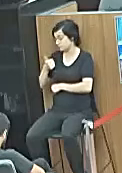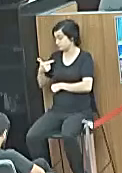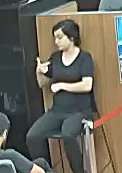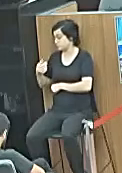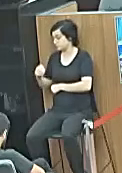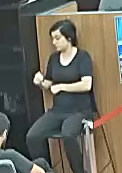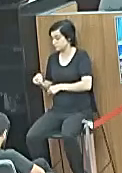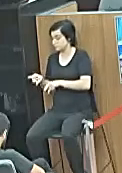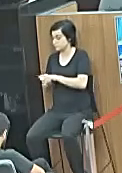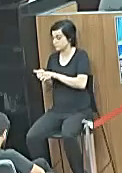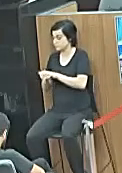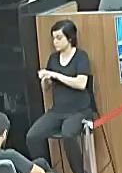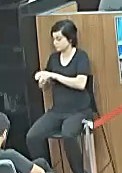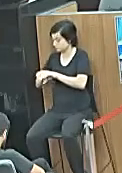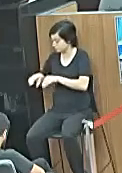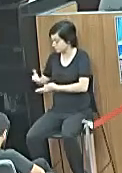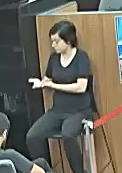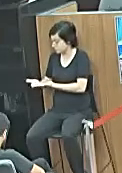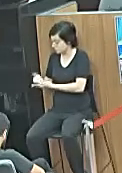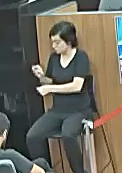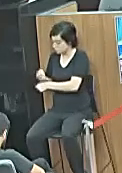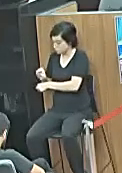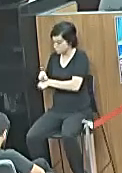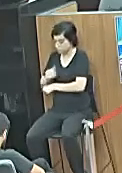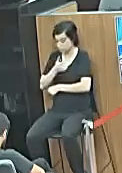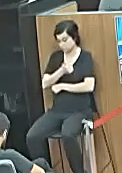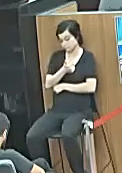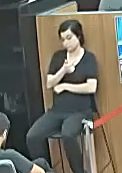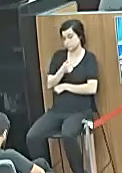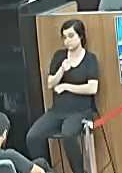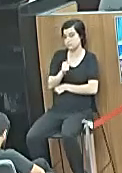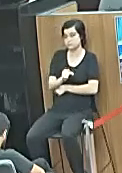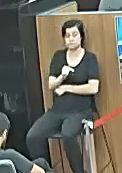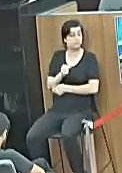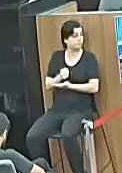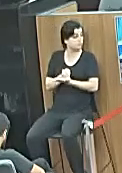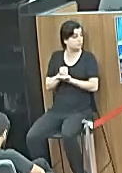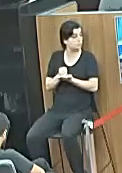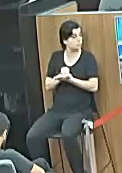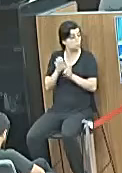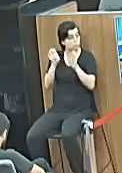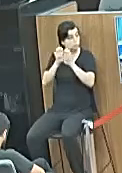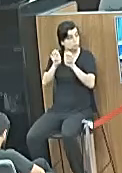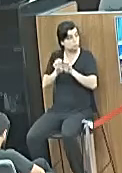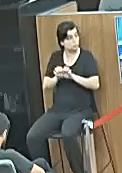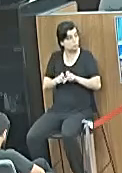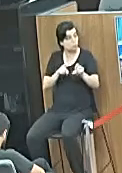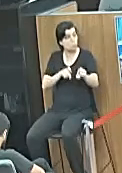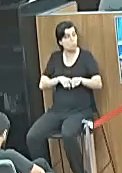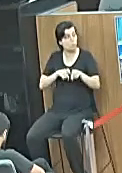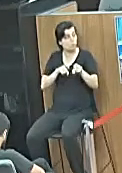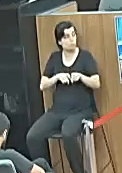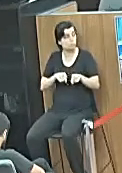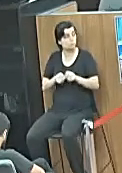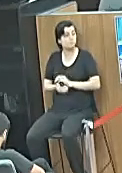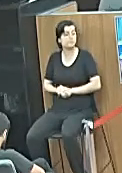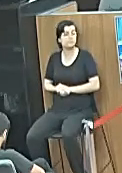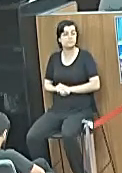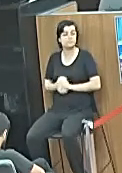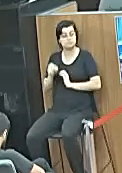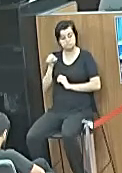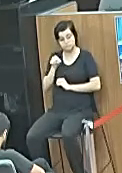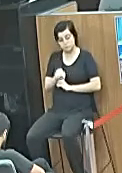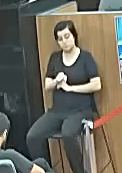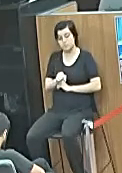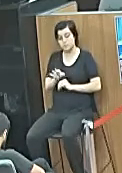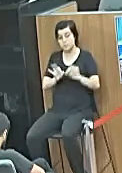gestão ambiental e saneamento e 127 infraestrutura rural e agricultura sustentável nesses programas as